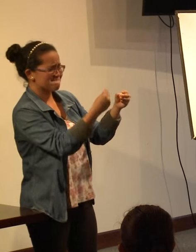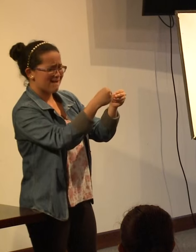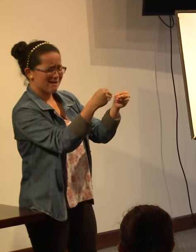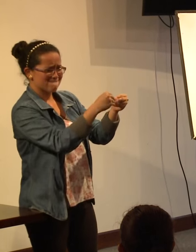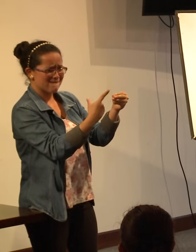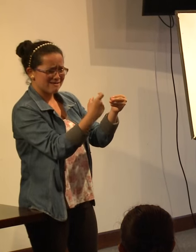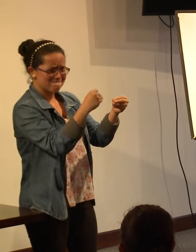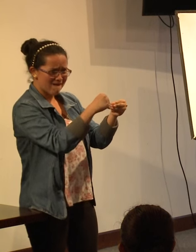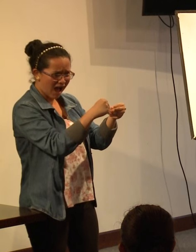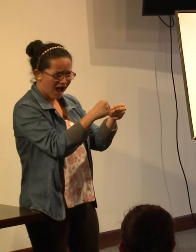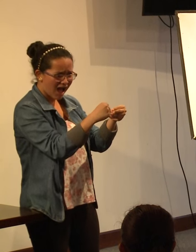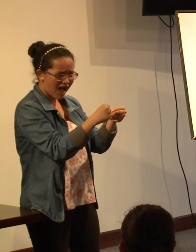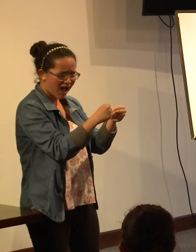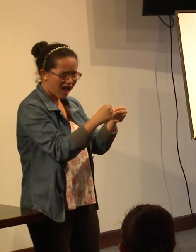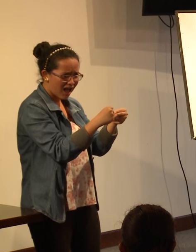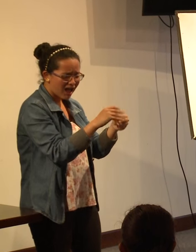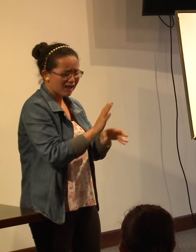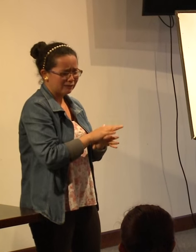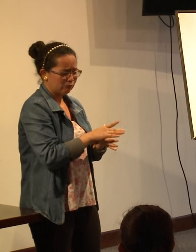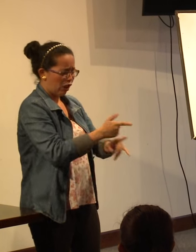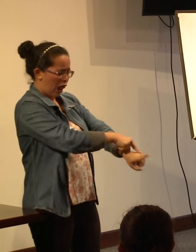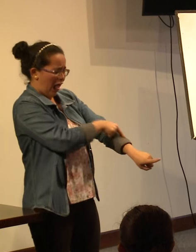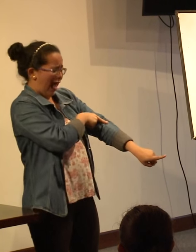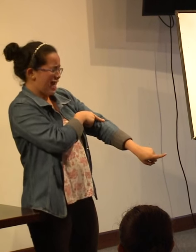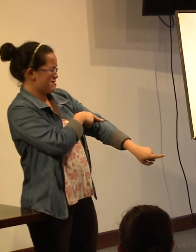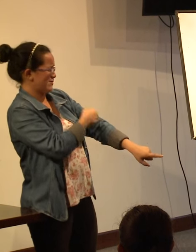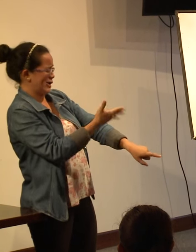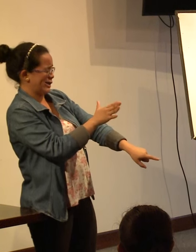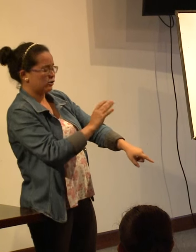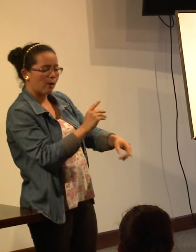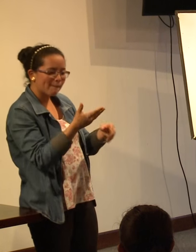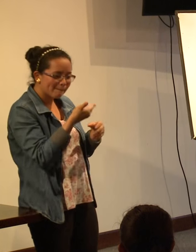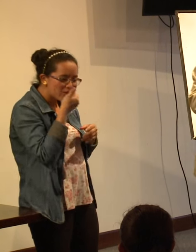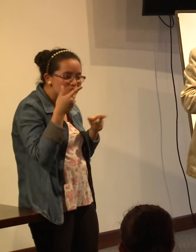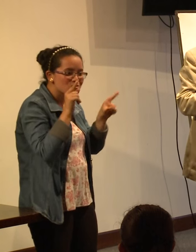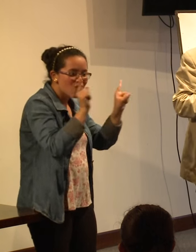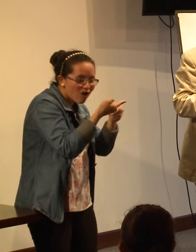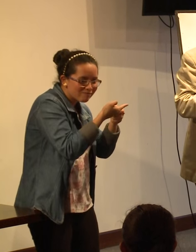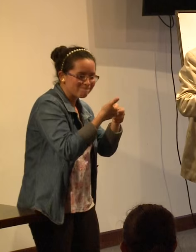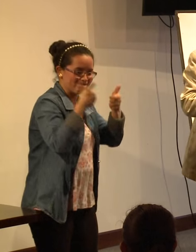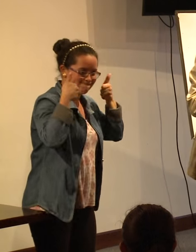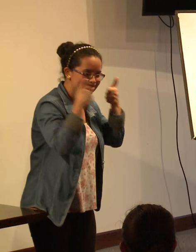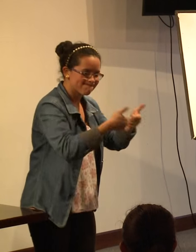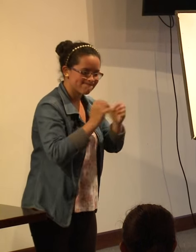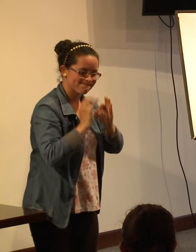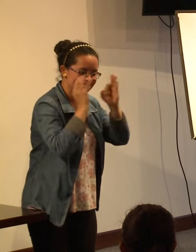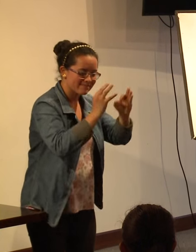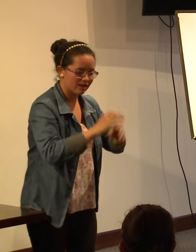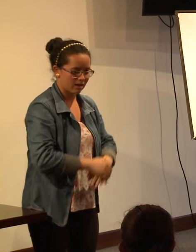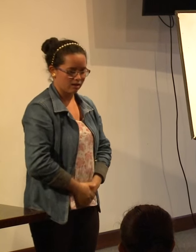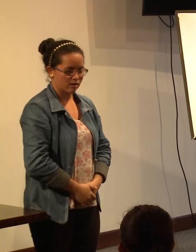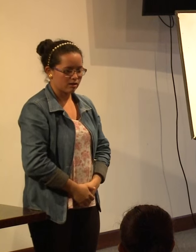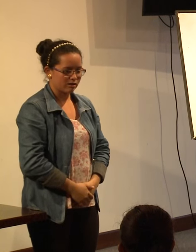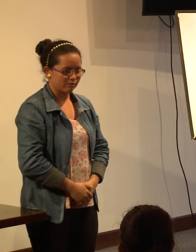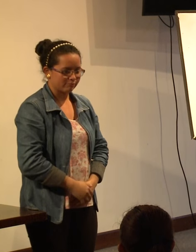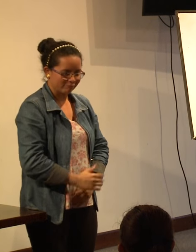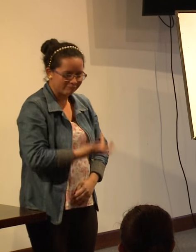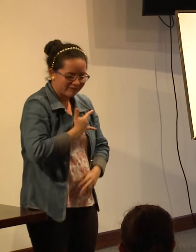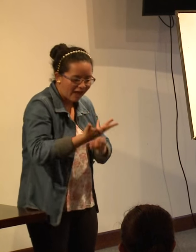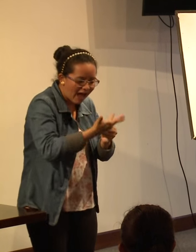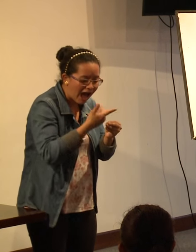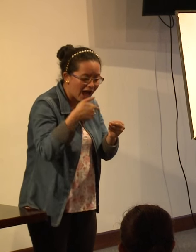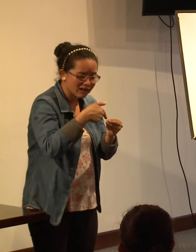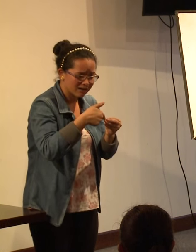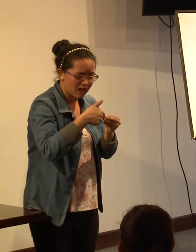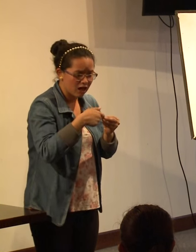ponen a eso? Póngales algo más pequeñito, pero que lo puedan hacer bien. ¿Sí? Pero se ve completamente, y uno lo siente, porque además el arte es un complique porque no permite que uno